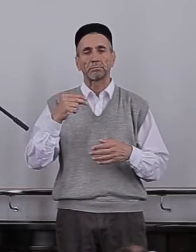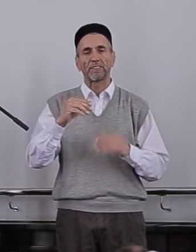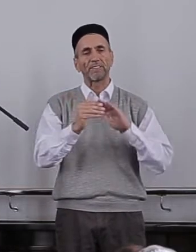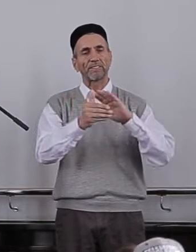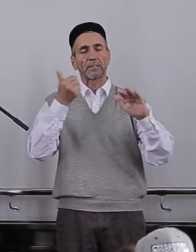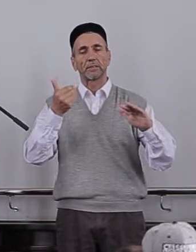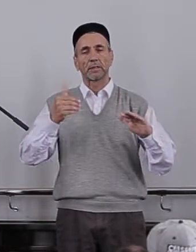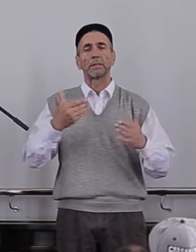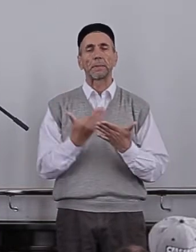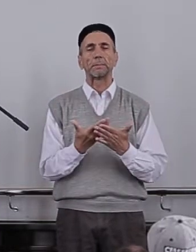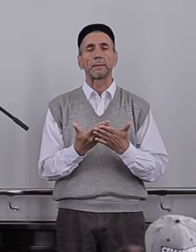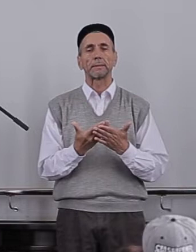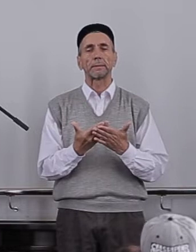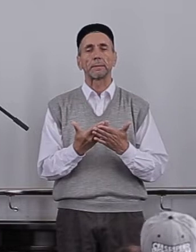ka,